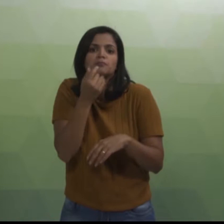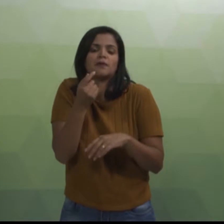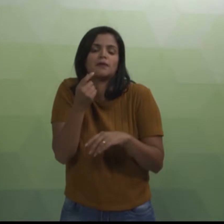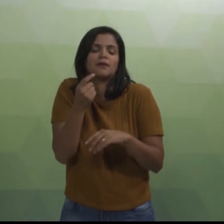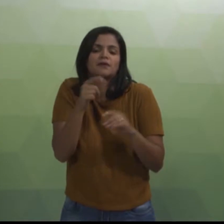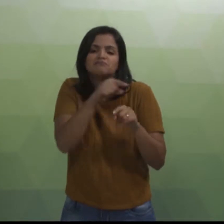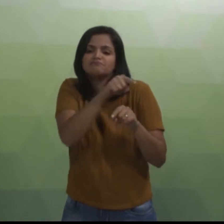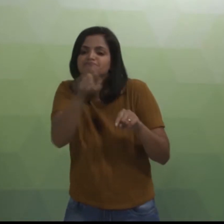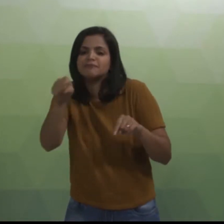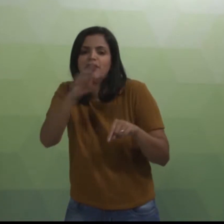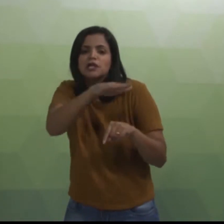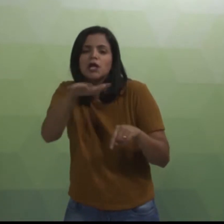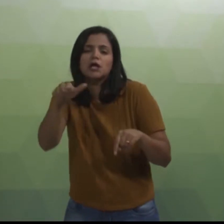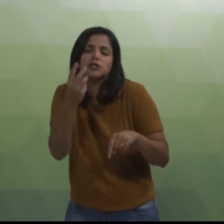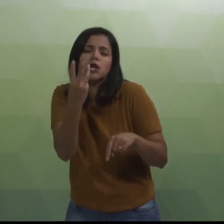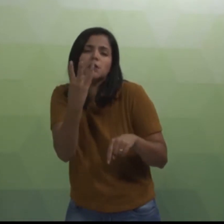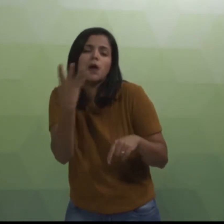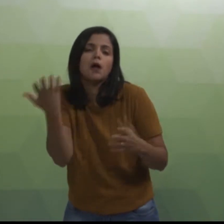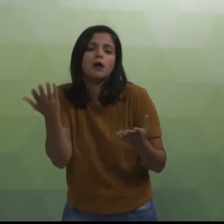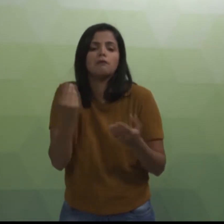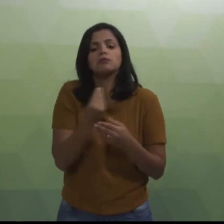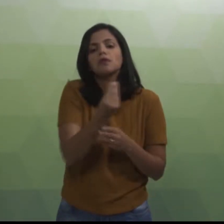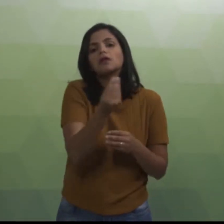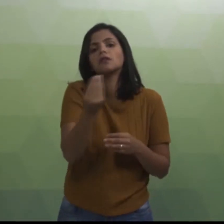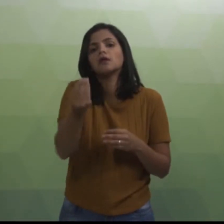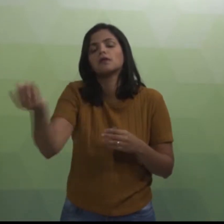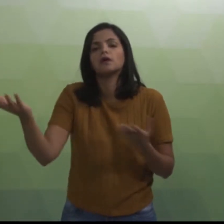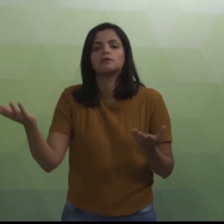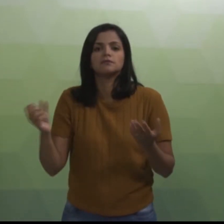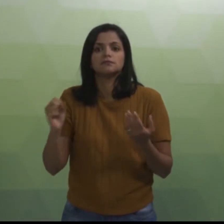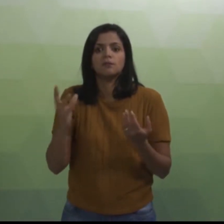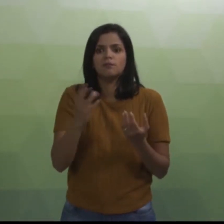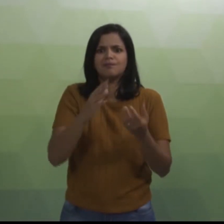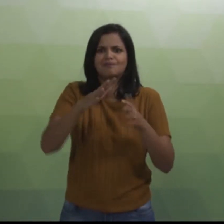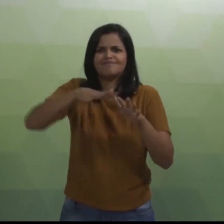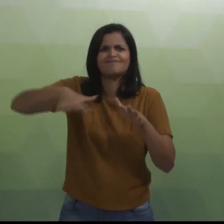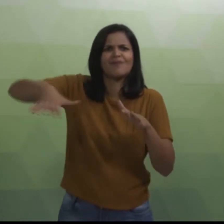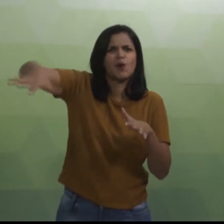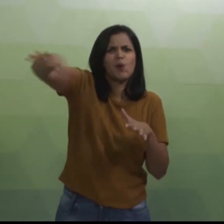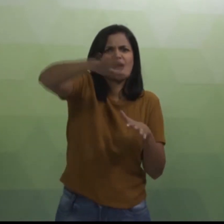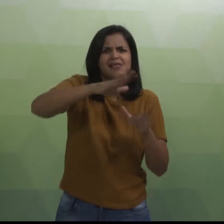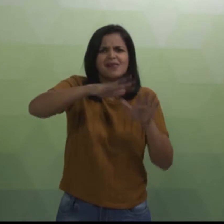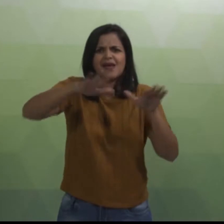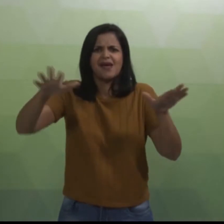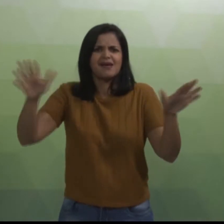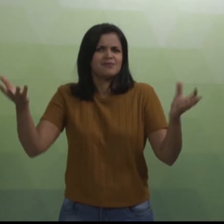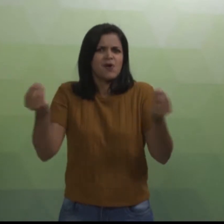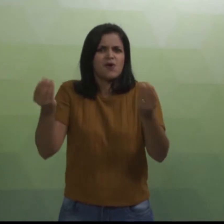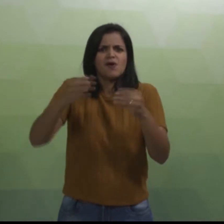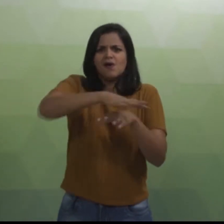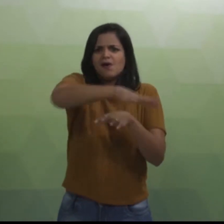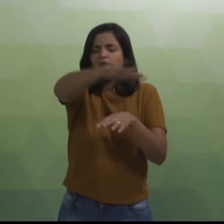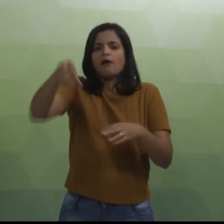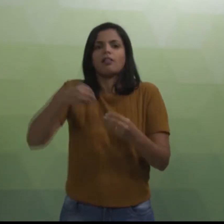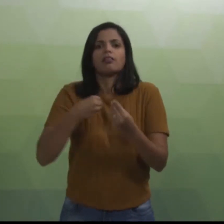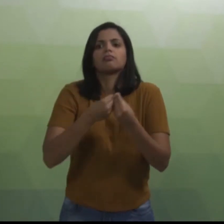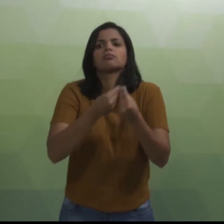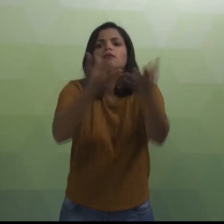discurso? Por exemplo, temos ali 3 ou 4 crianças. Ou são muitas crianças.